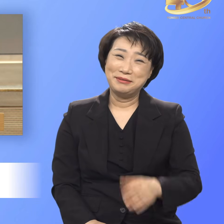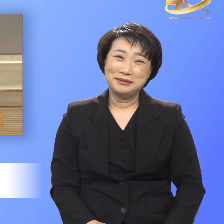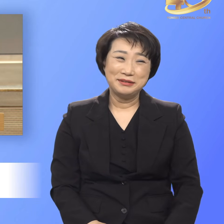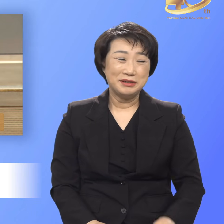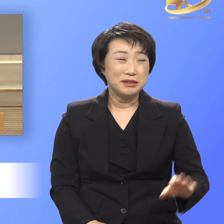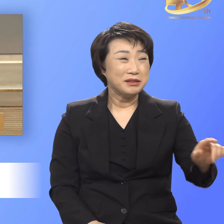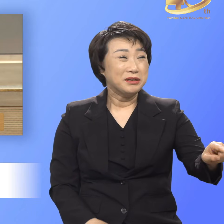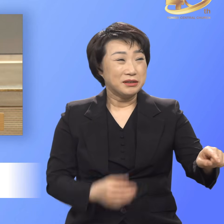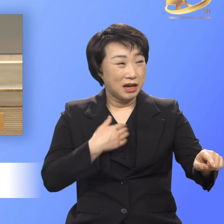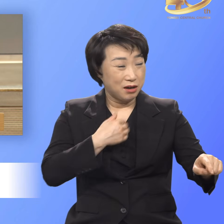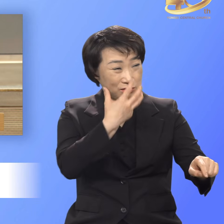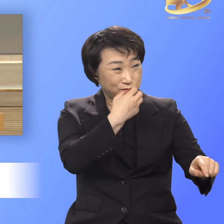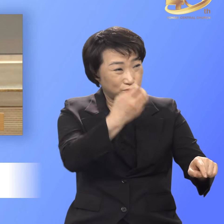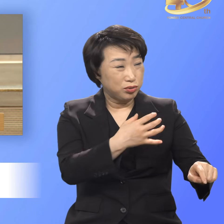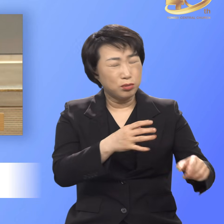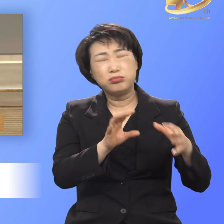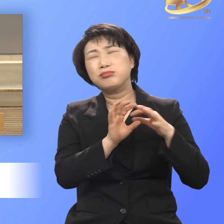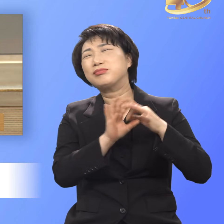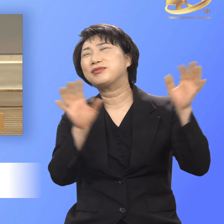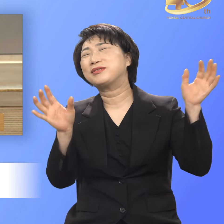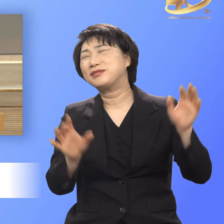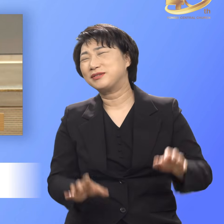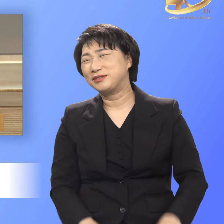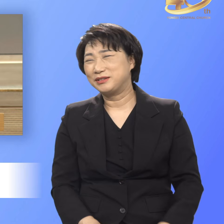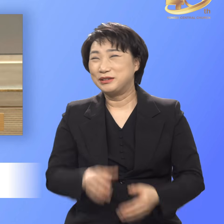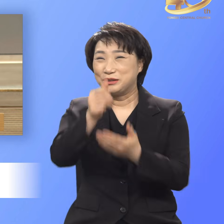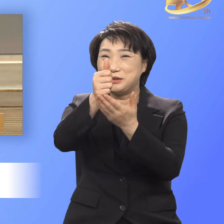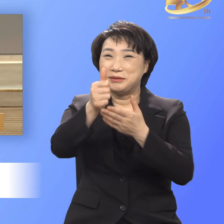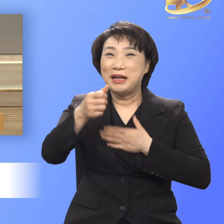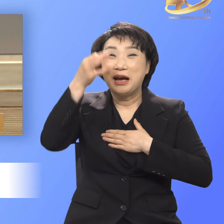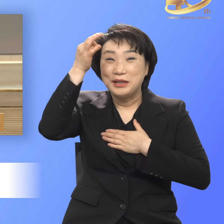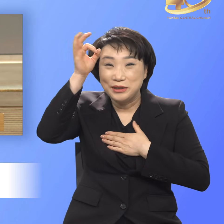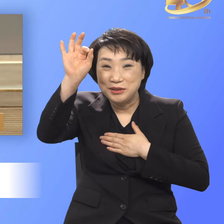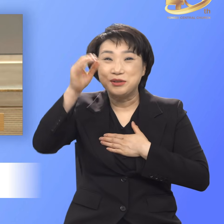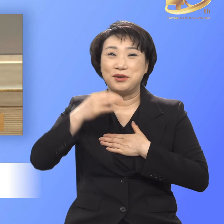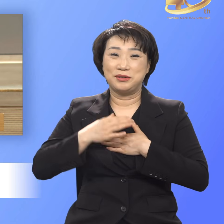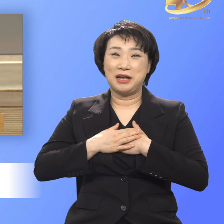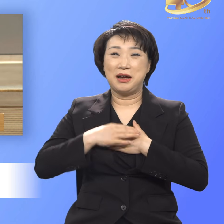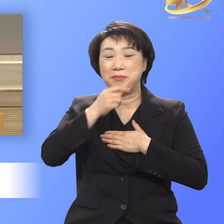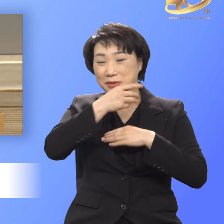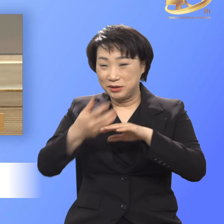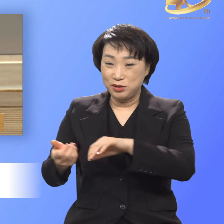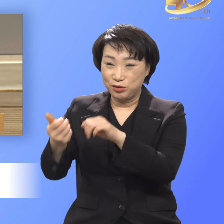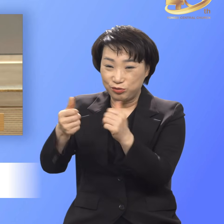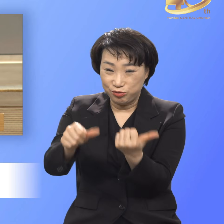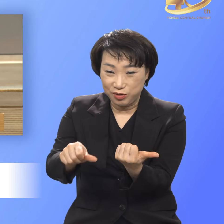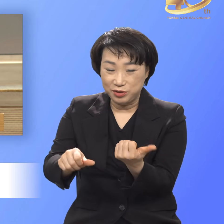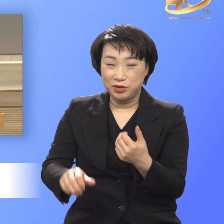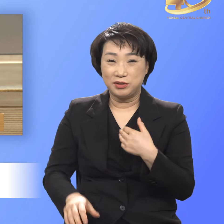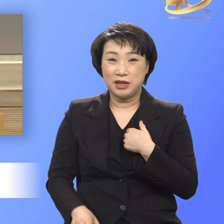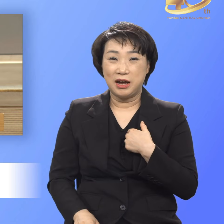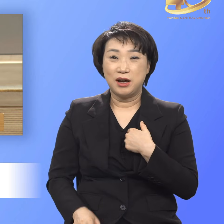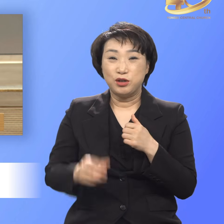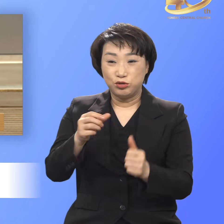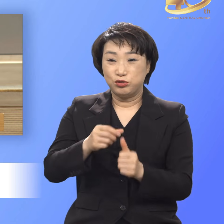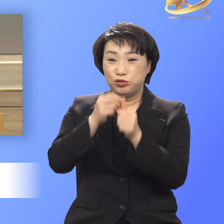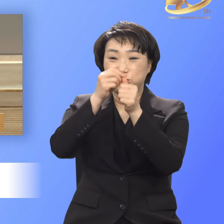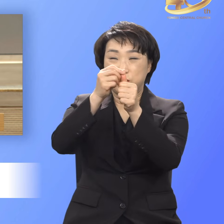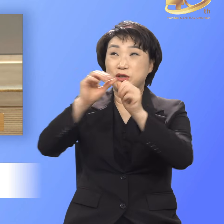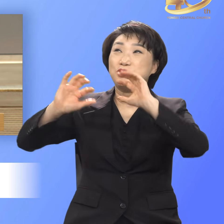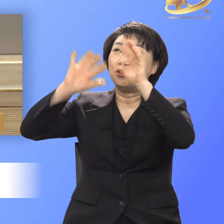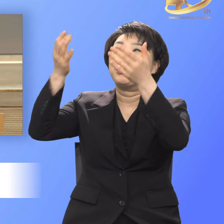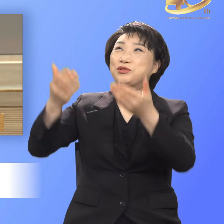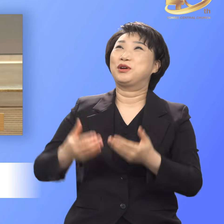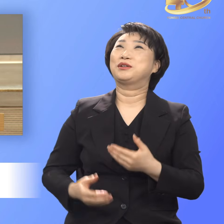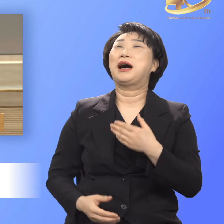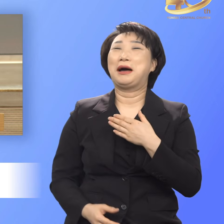네가 날 무시해도 상관없어. 주님은 나를 인정해서 피 흘려 죽으시고 나를 구원해서